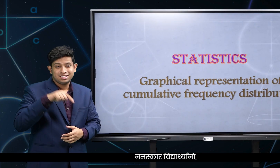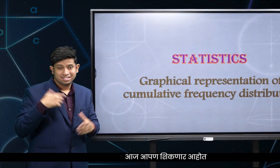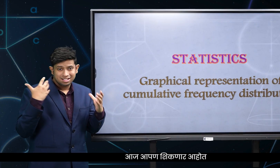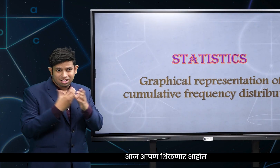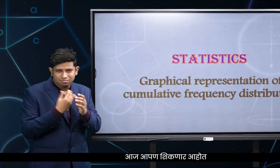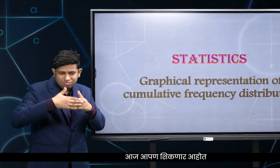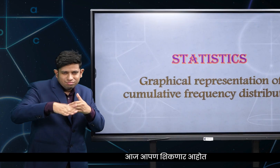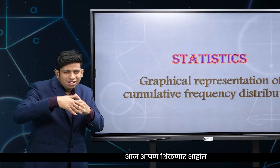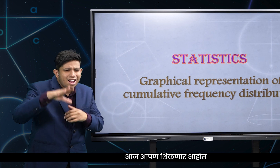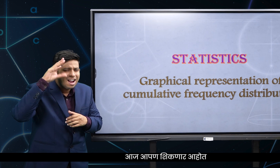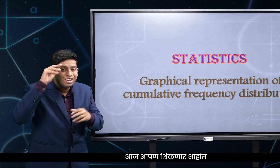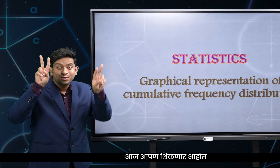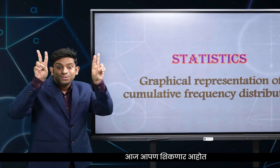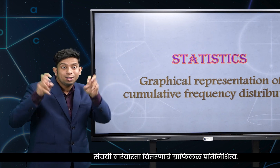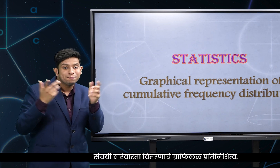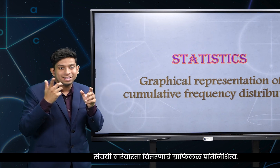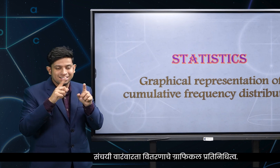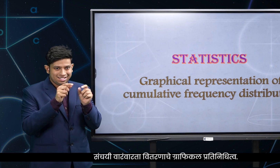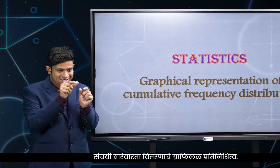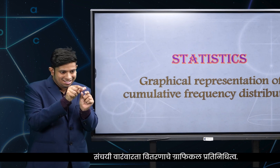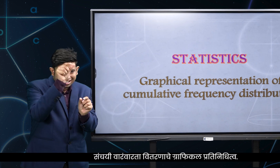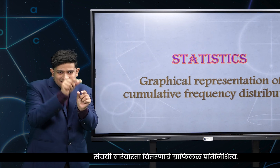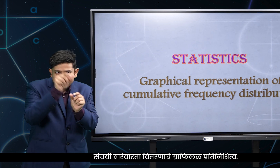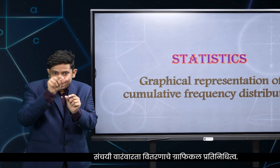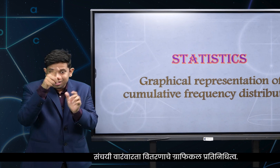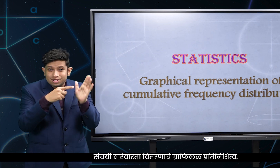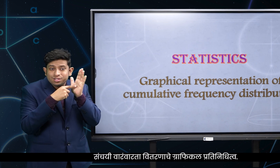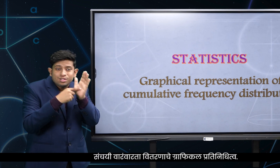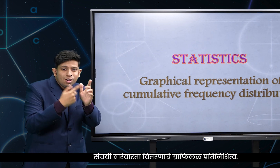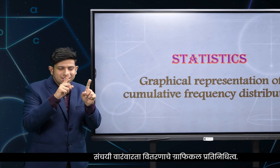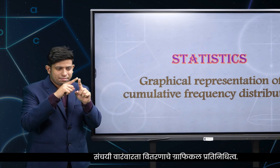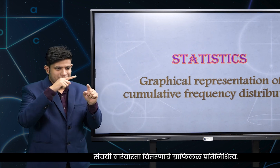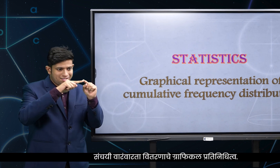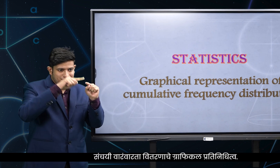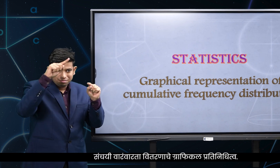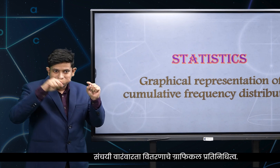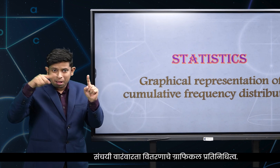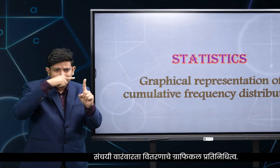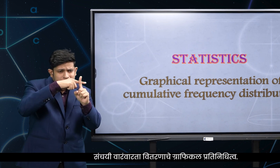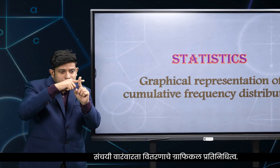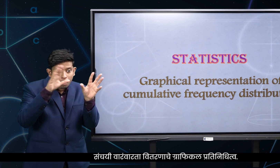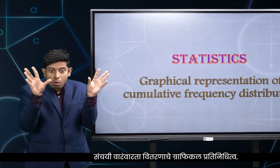आज आपण शिकणार आहोत संचय वारंवारता वितरणाचे ग्राफिकल प्रतिनिधित्व.